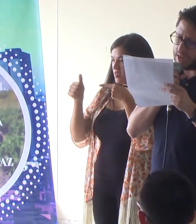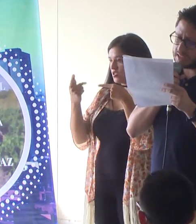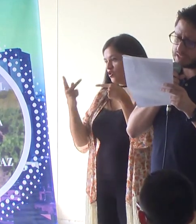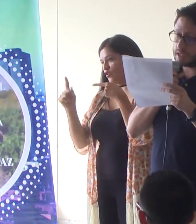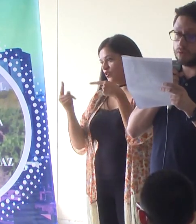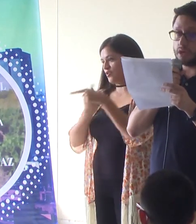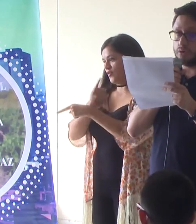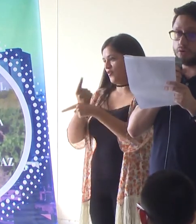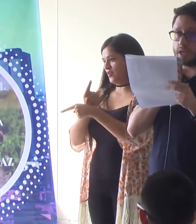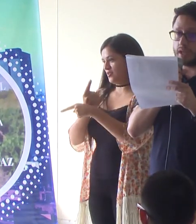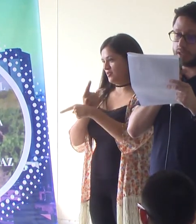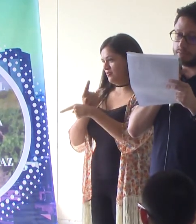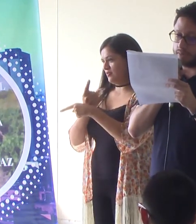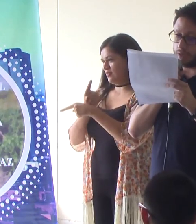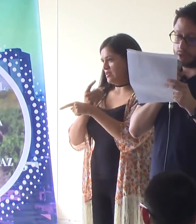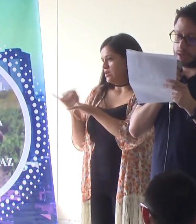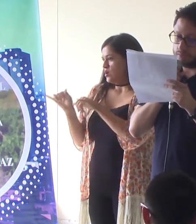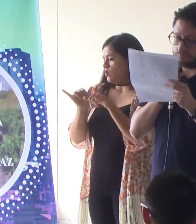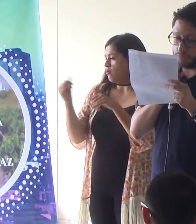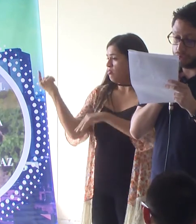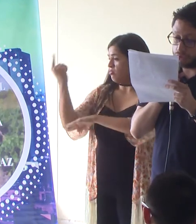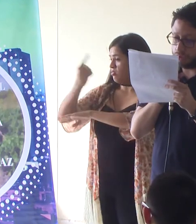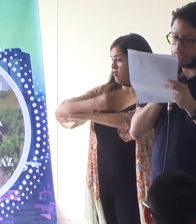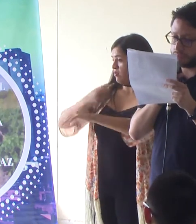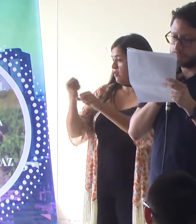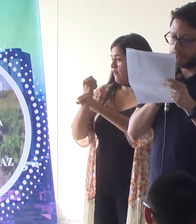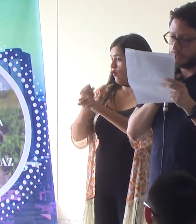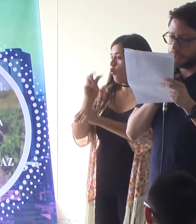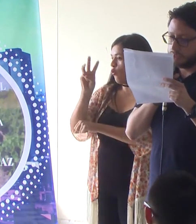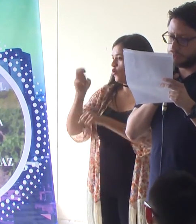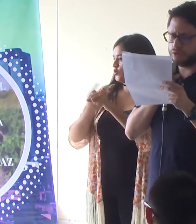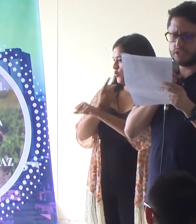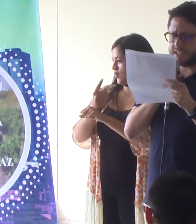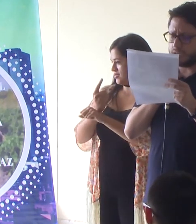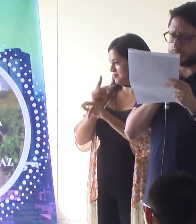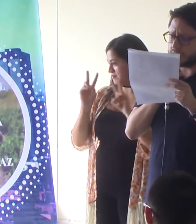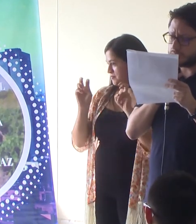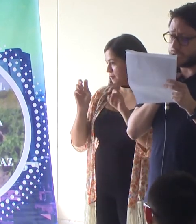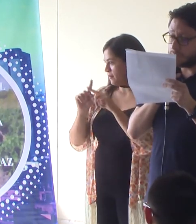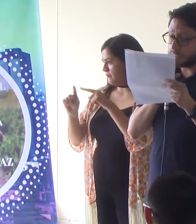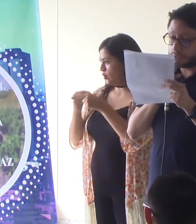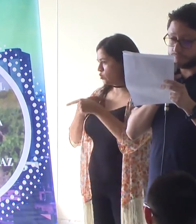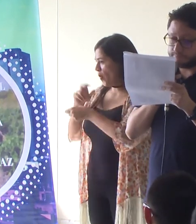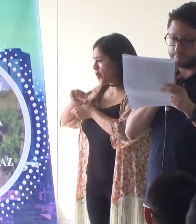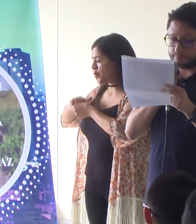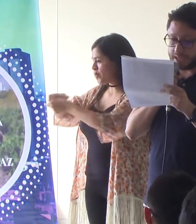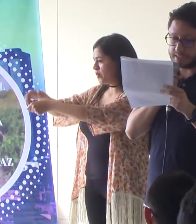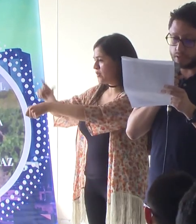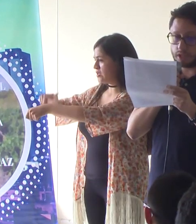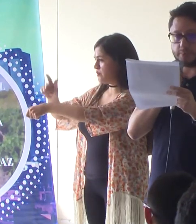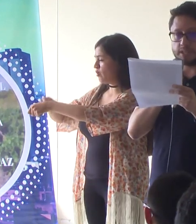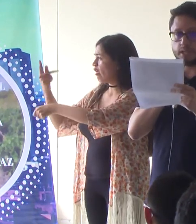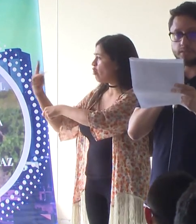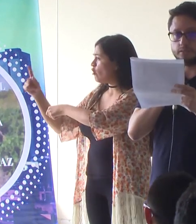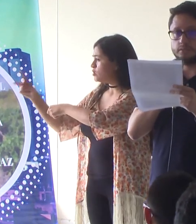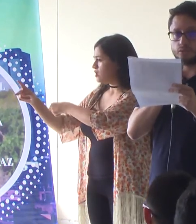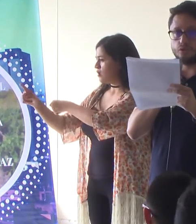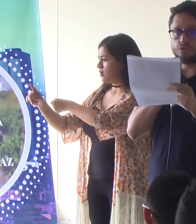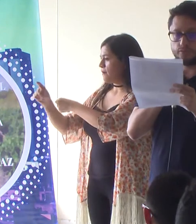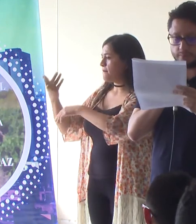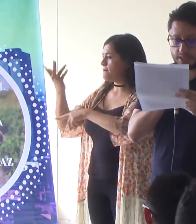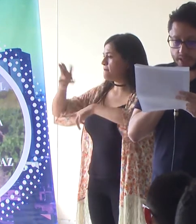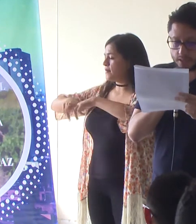más que una jornada laboral de ocho horas dos días al mes tal vez más de lo que pasa